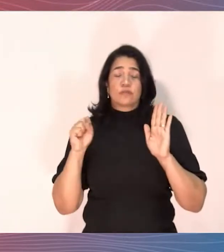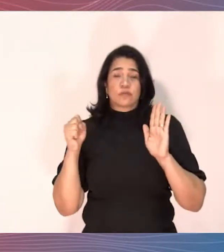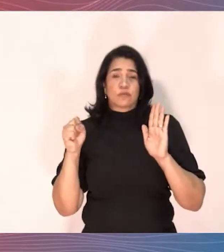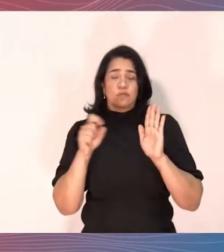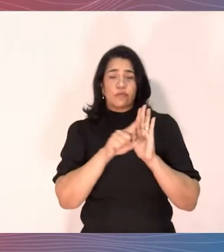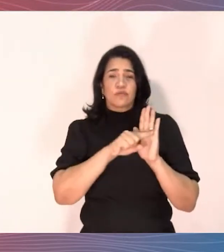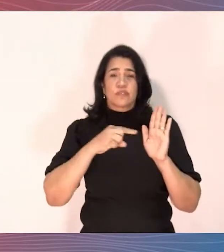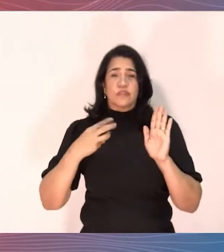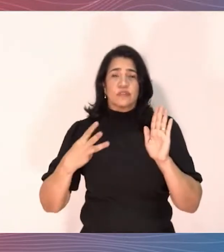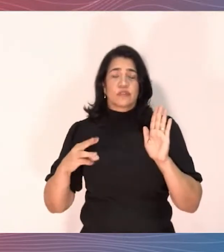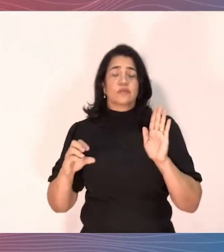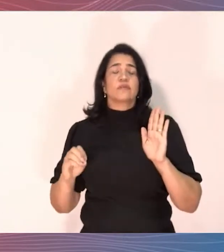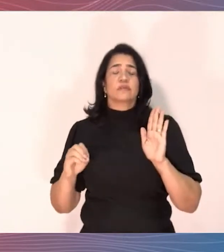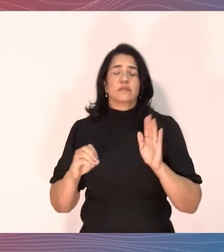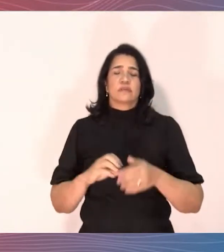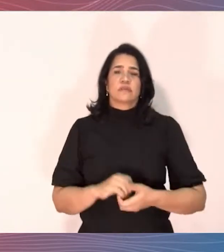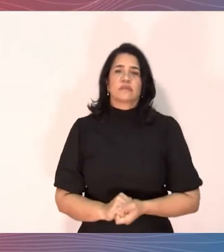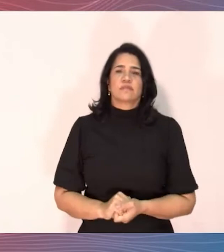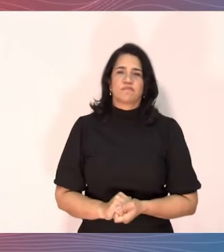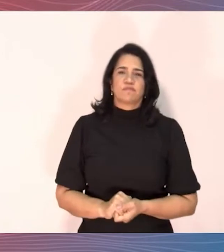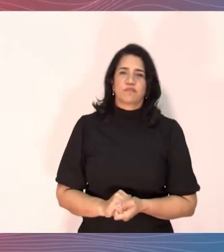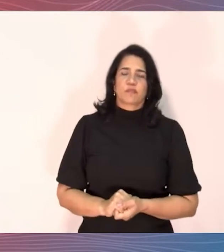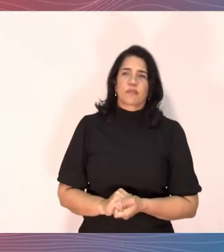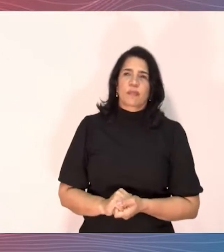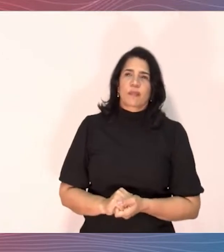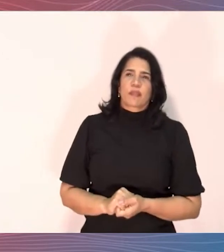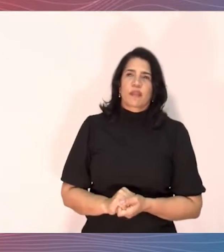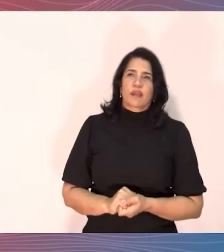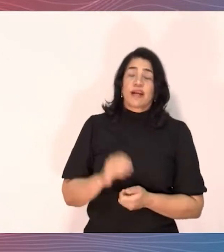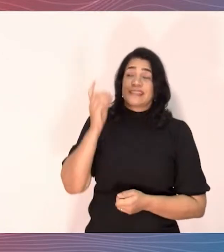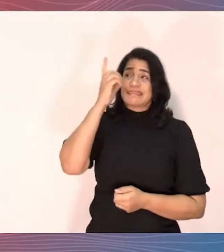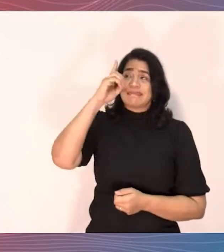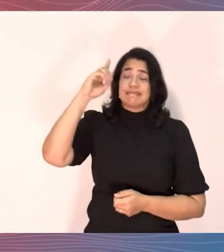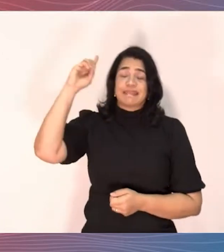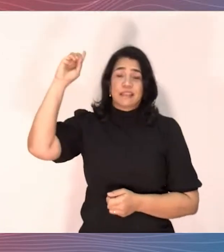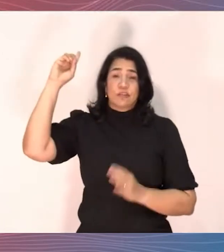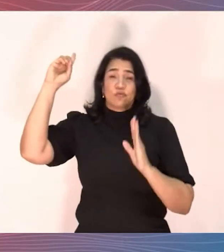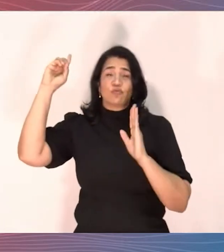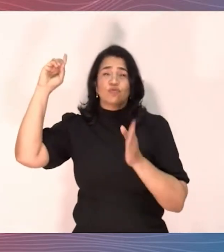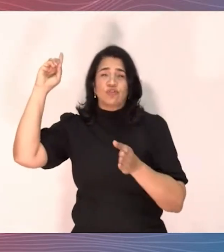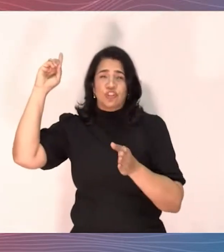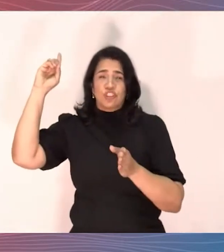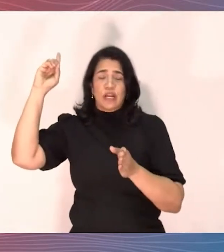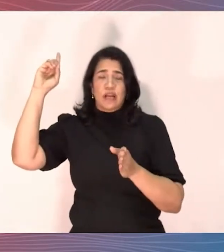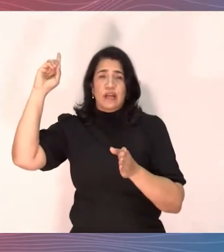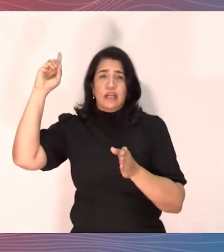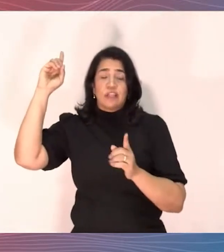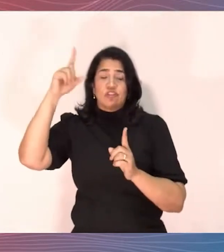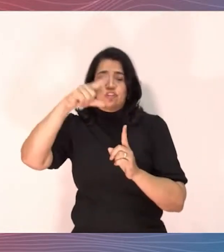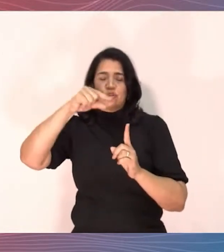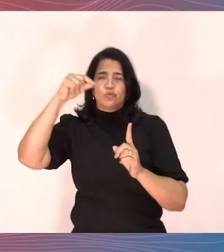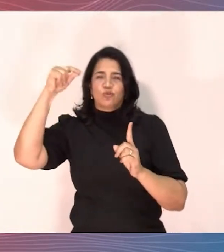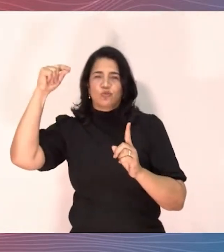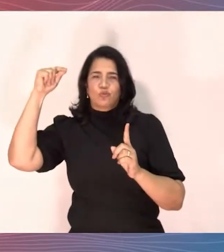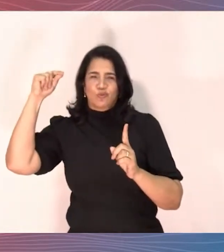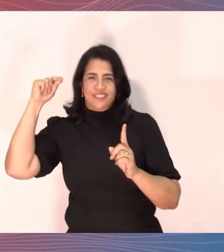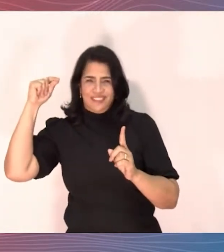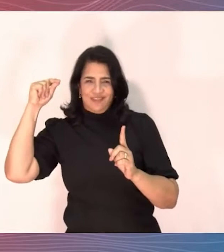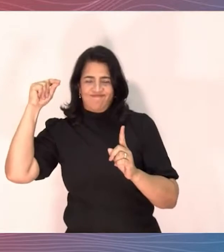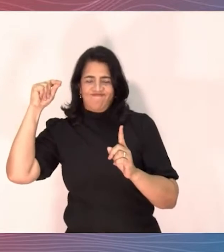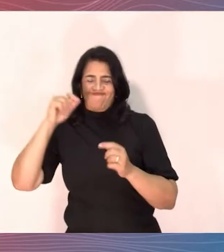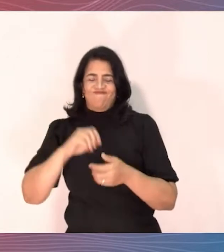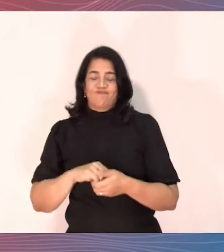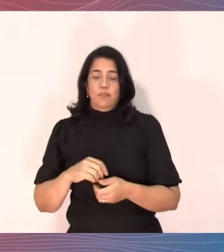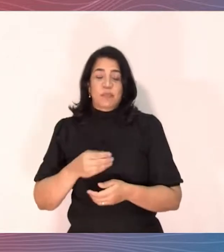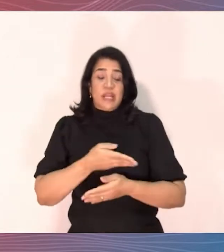E aos que predestinou, a esses também chamou. E aos que chamou, a